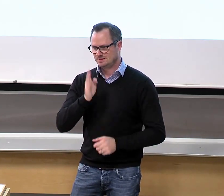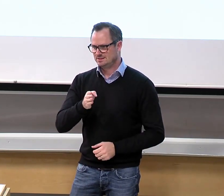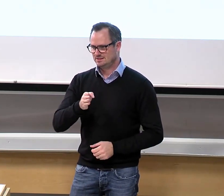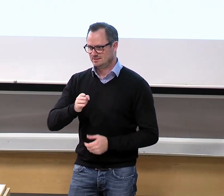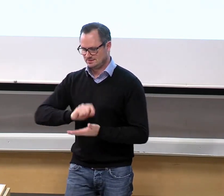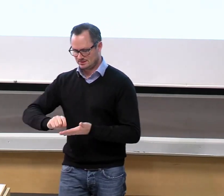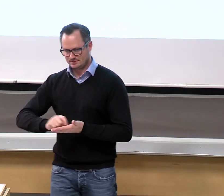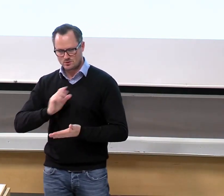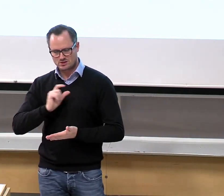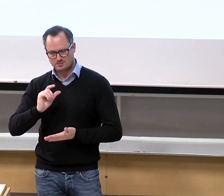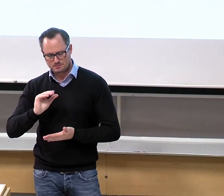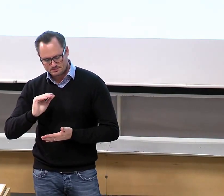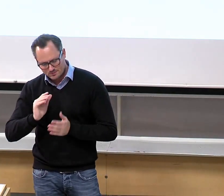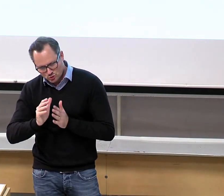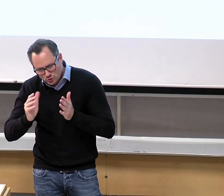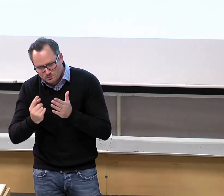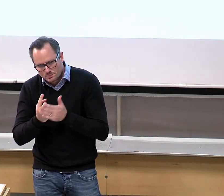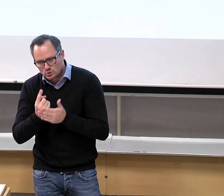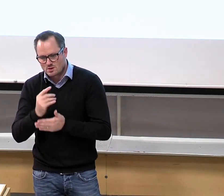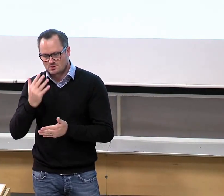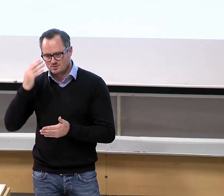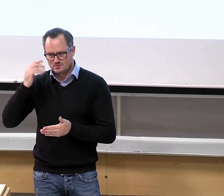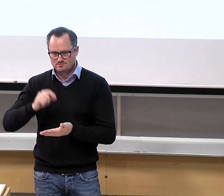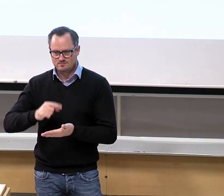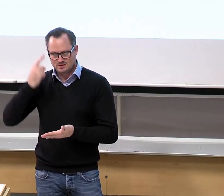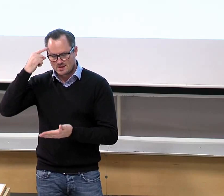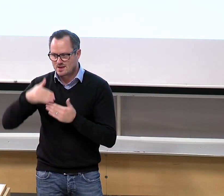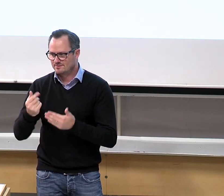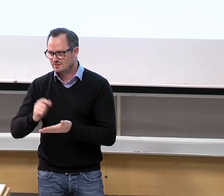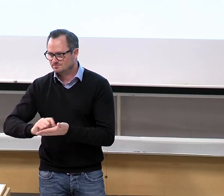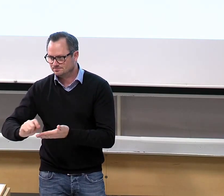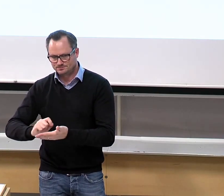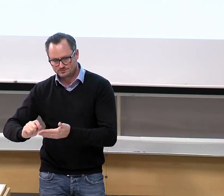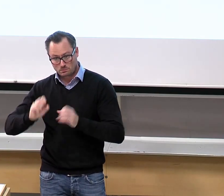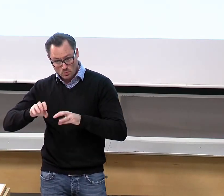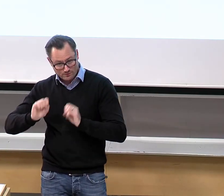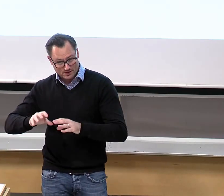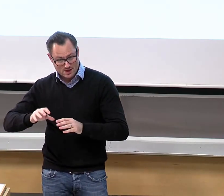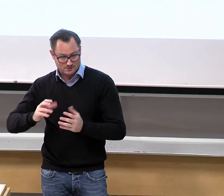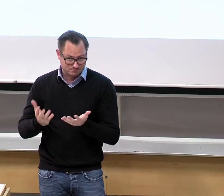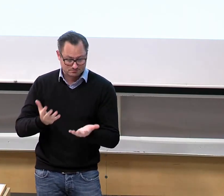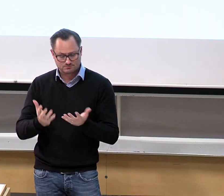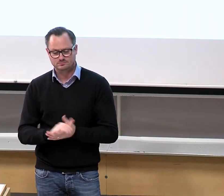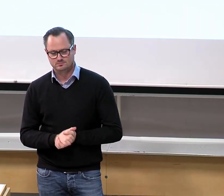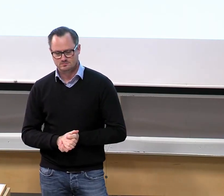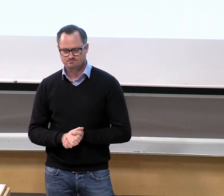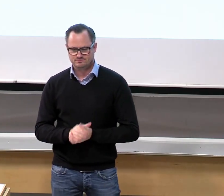ju mer direkt, händer här och nu. Och i skriftspråk så har man ju tid att tänka efter. Och det kanske